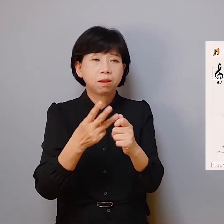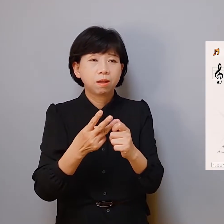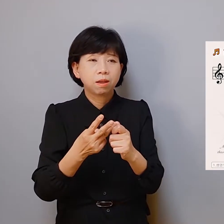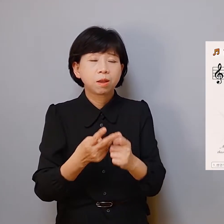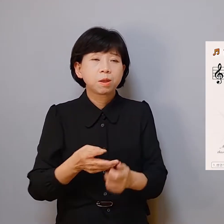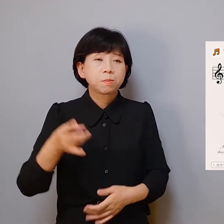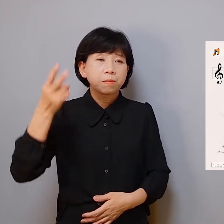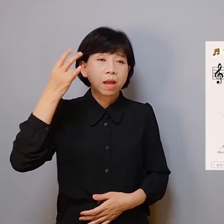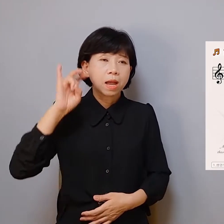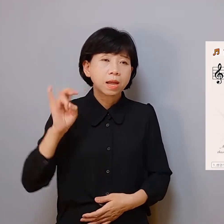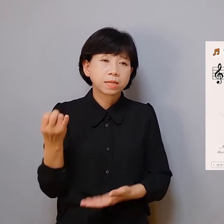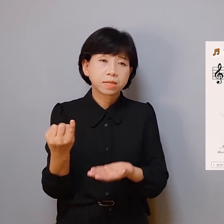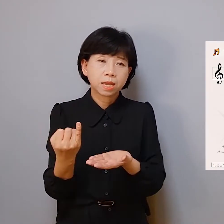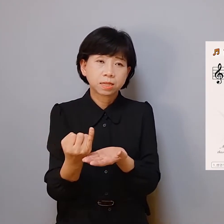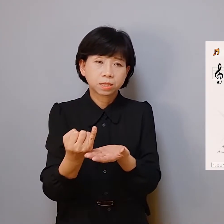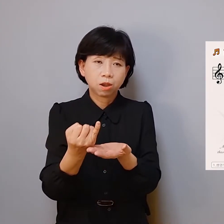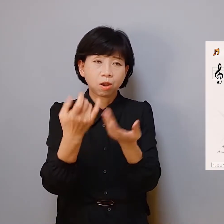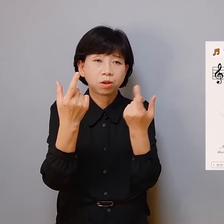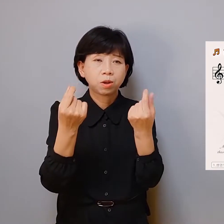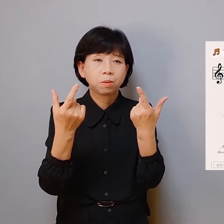인도하소서.